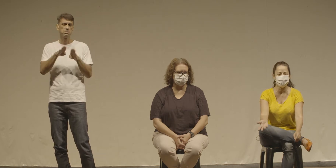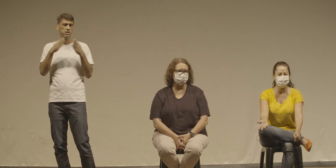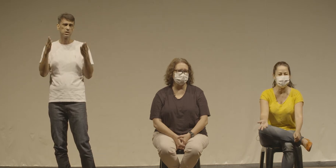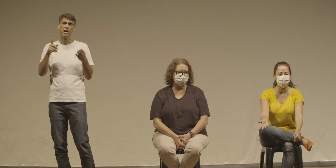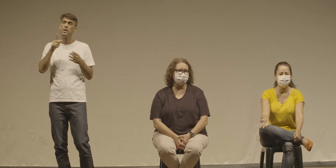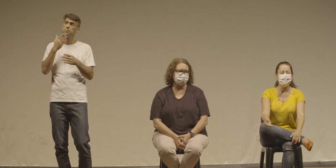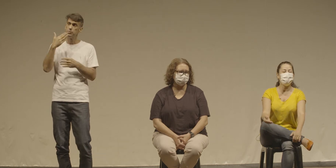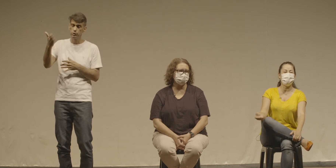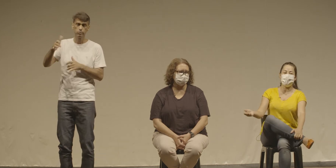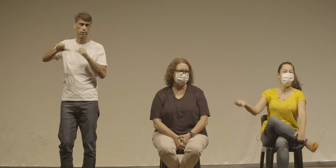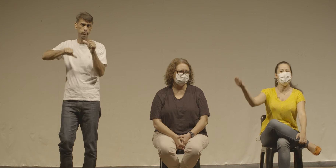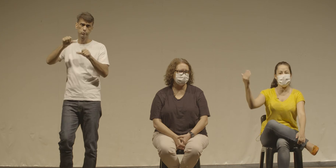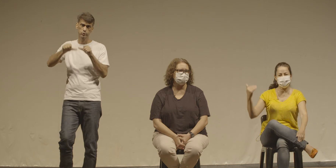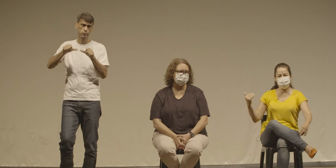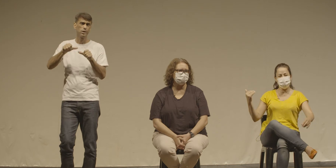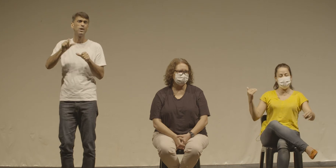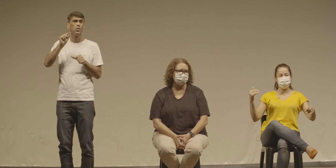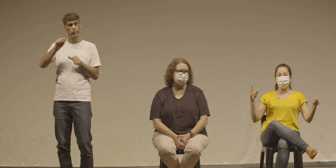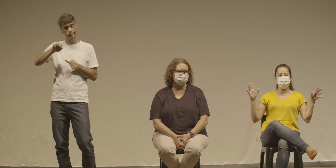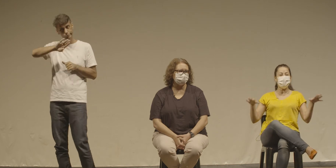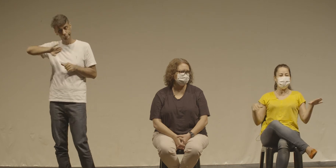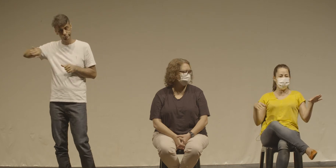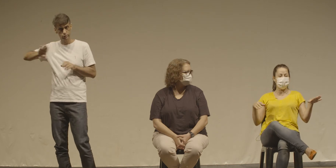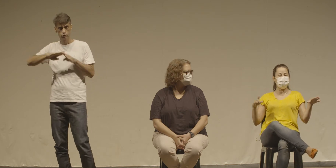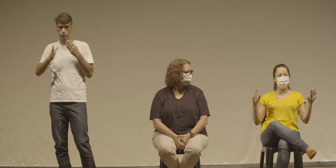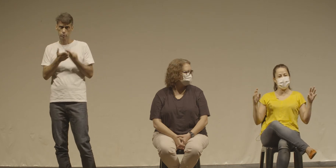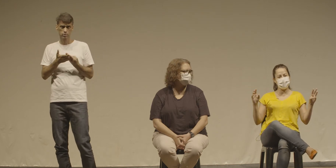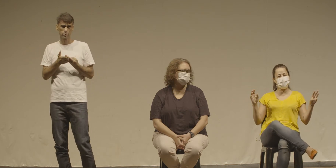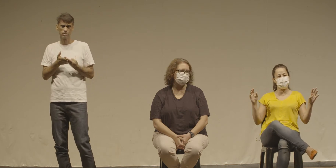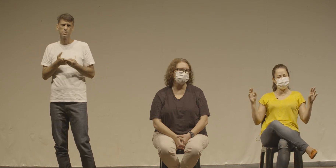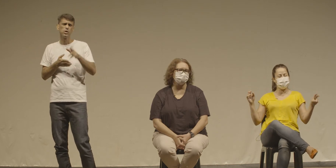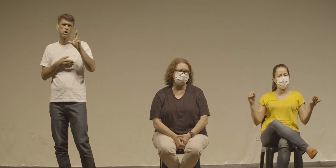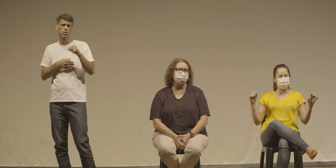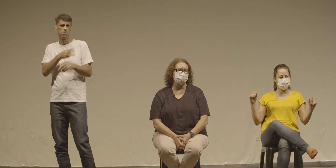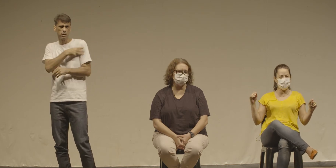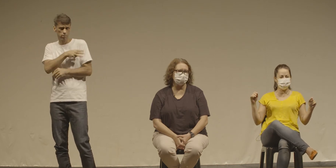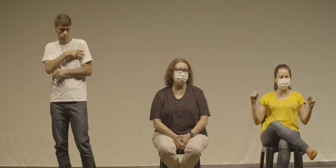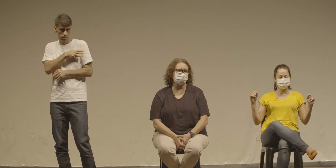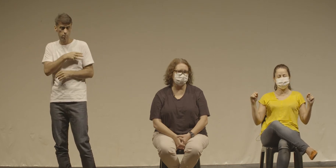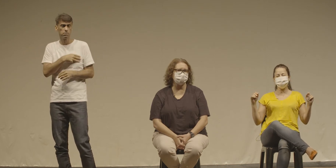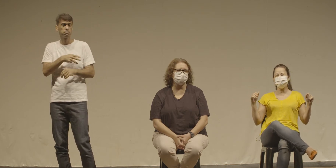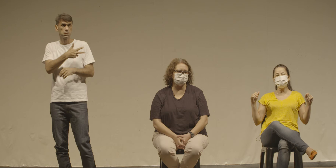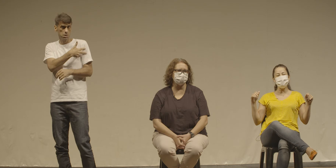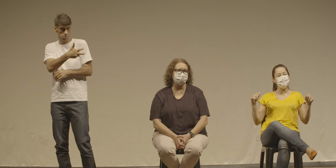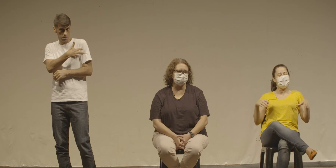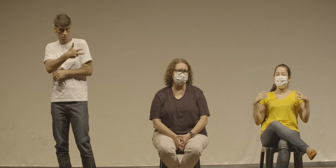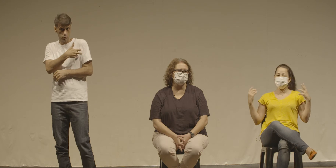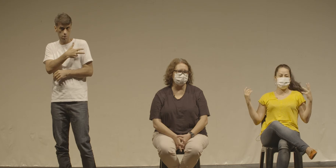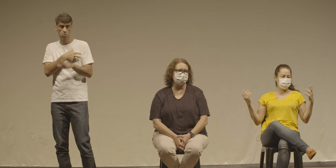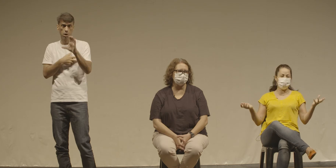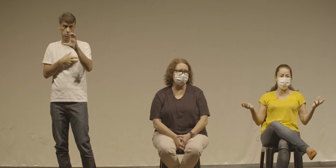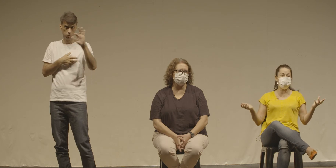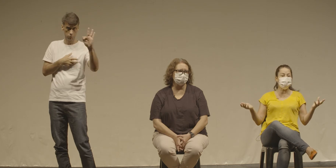pedir readequação para tirar das escolas, tanto que não era só Rio, tinha Macaé, Cabo Frio, Arraial do Cabo. Nossa. E